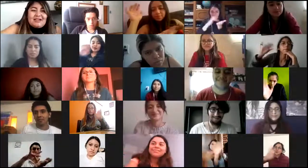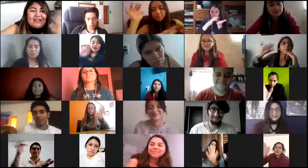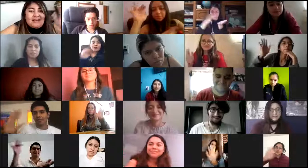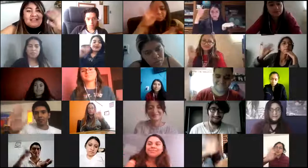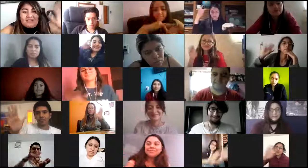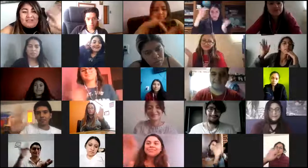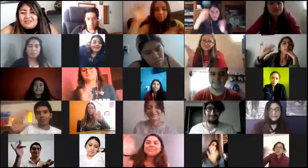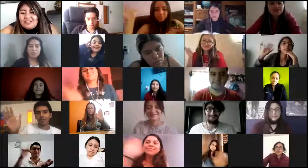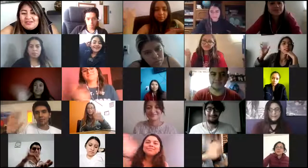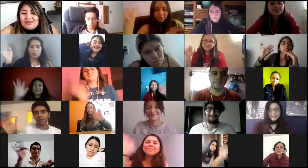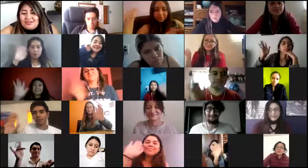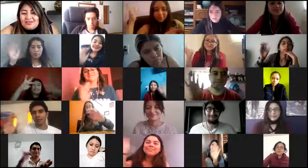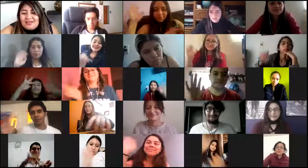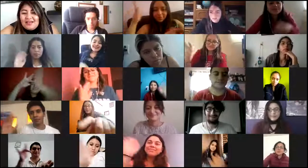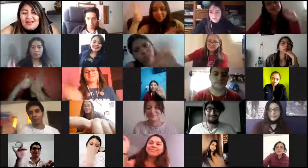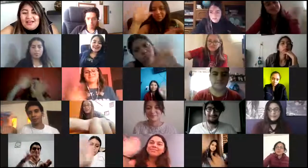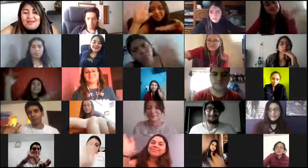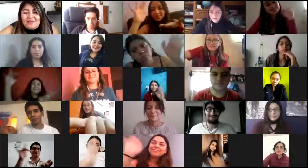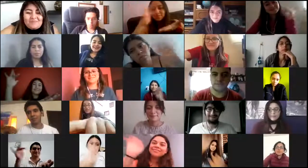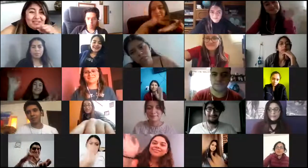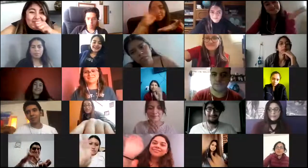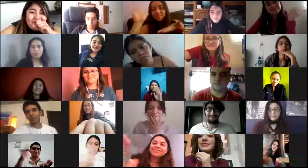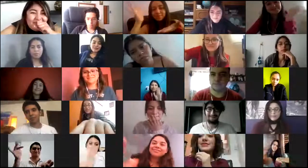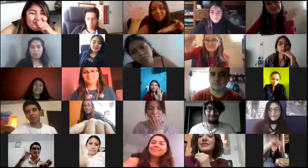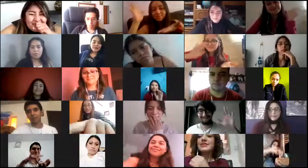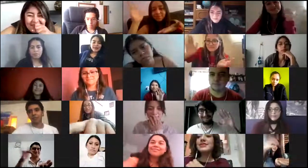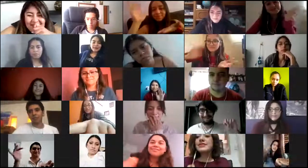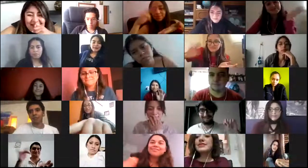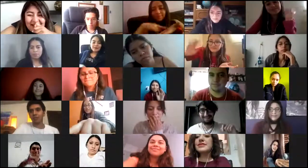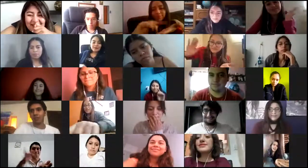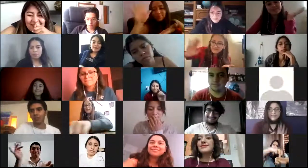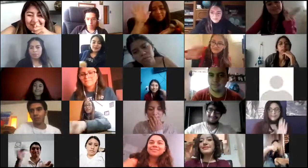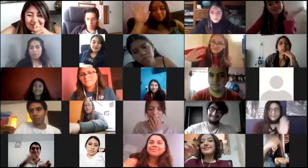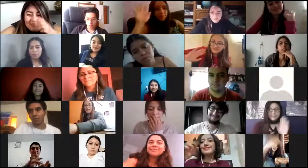Hasta luego, chicos. Saludos a todos. Gracias, hasta luego. Bye.